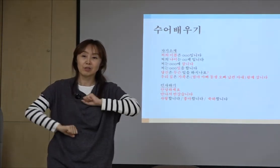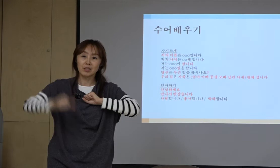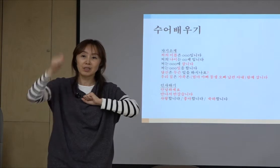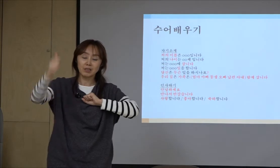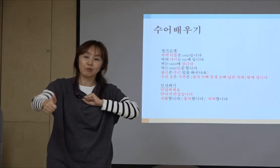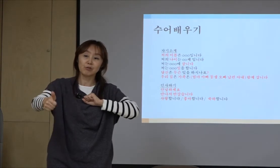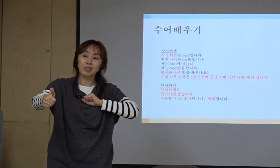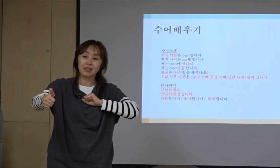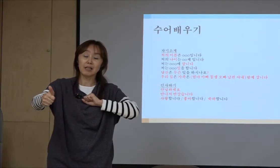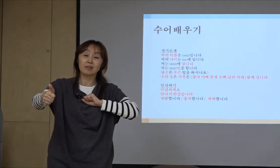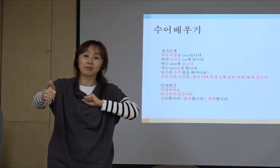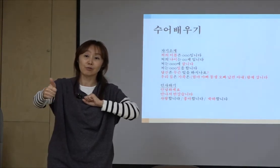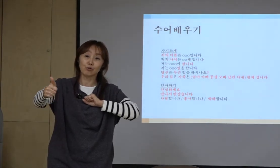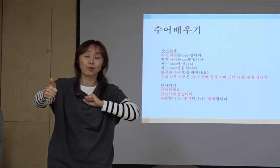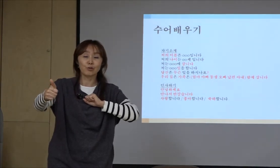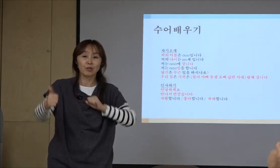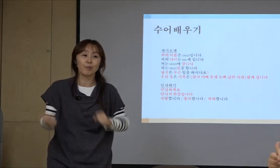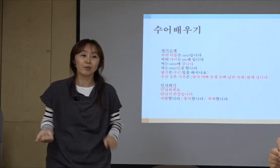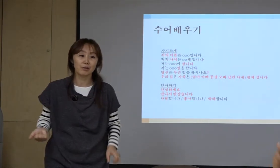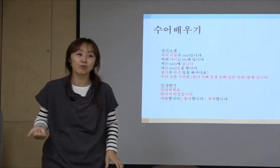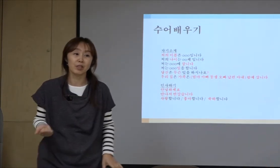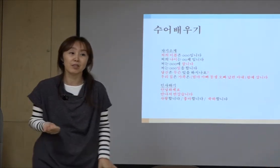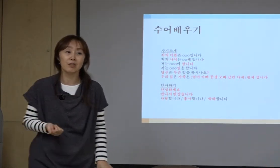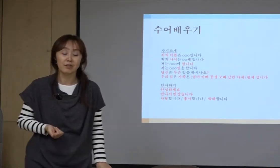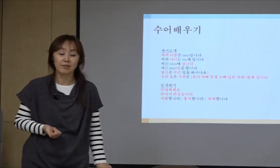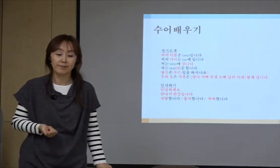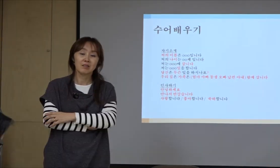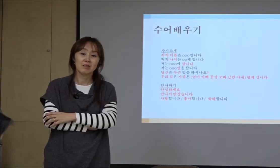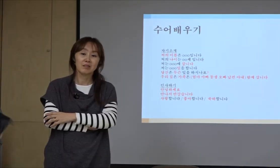군인, 군대, 장군을 이렇게 표현할 수 있겠죠.